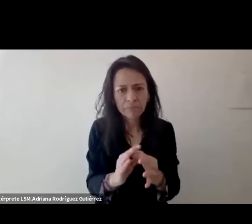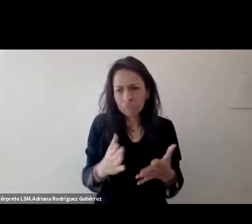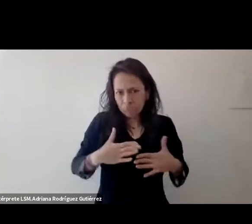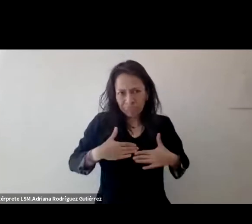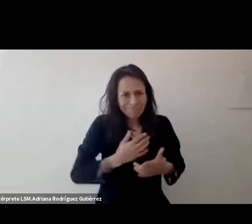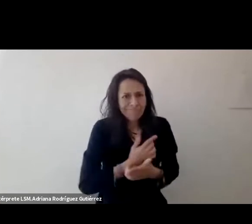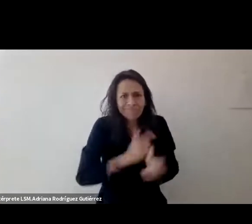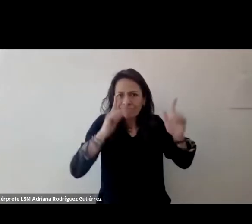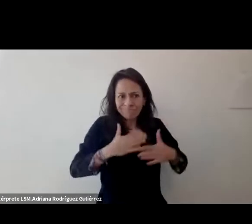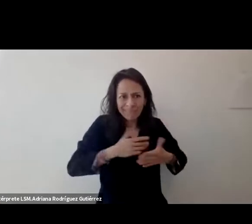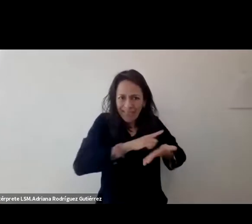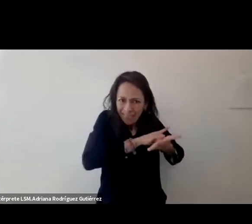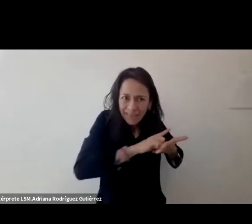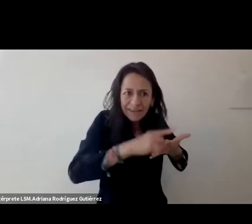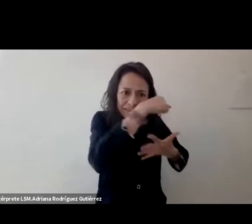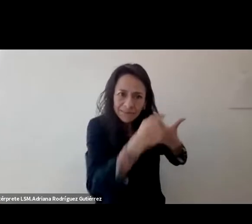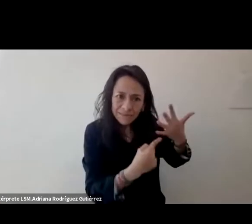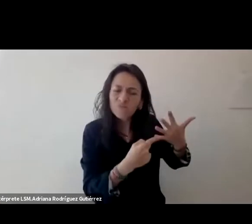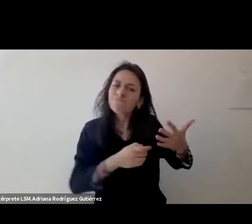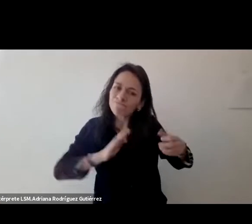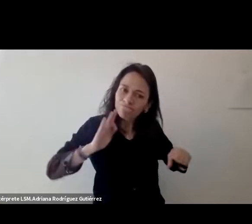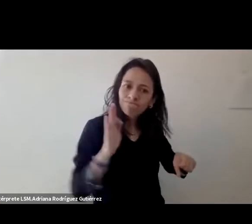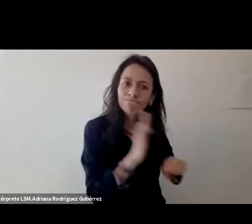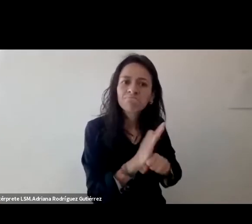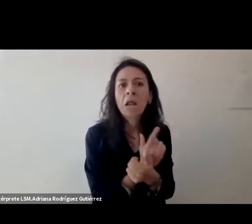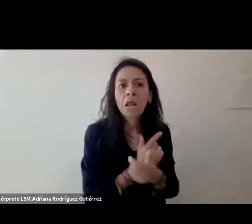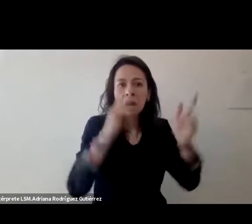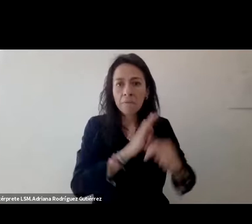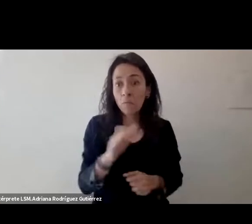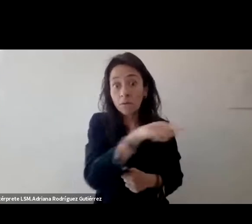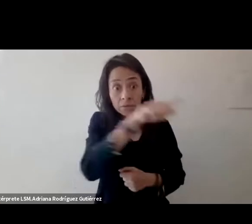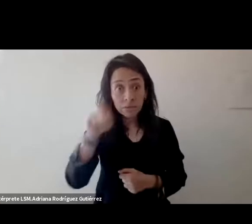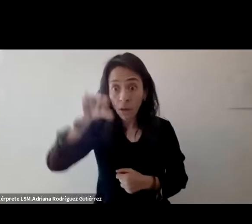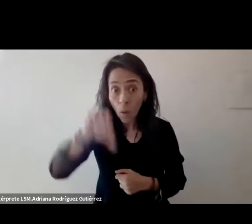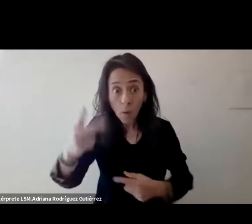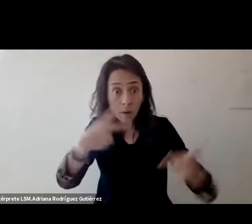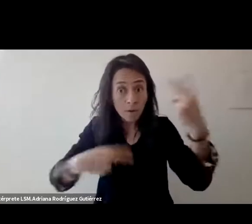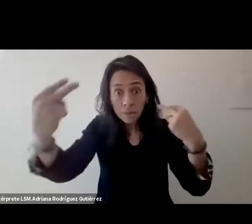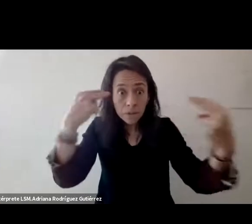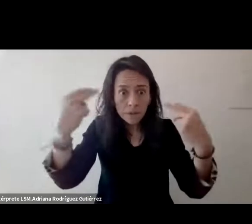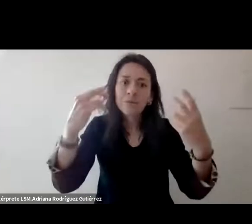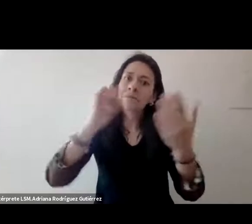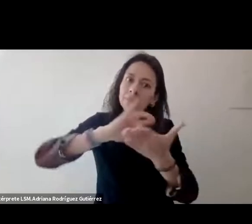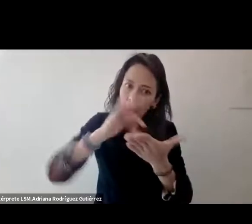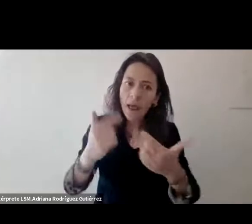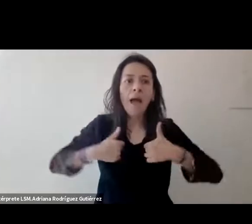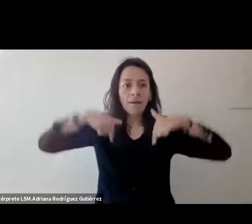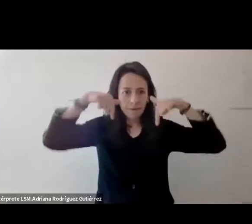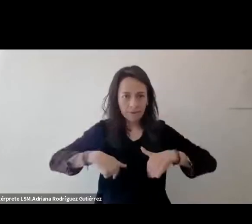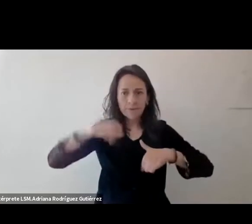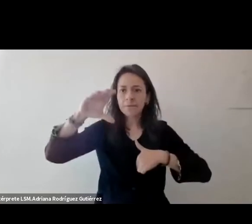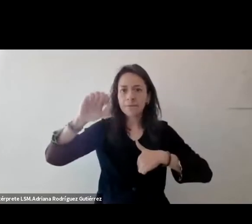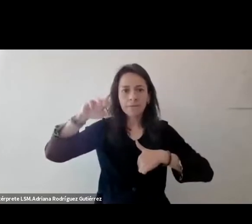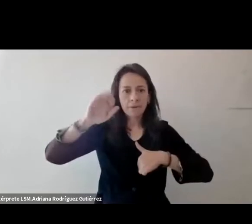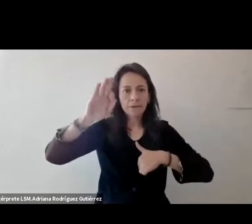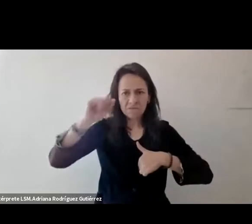que, pues muchas gracias a todos los que se conectaron hoy y desde el CEMEFI estamos a su servicio y estamos en diálogo